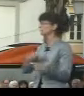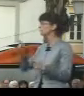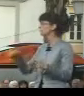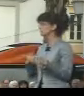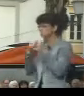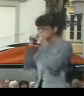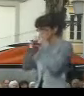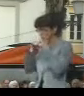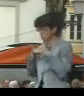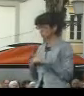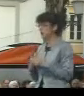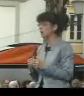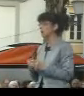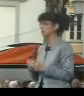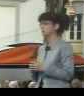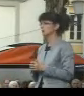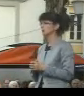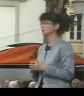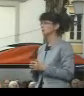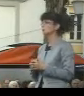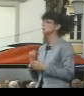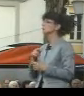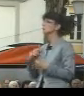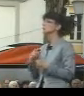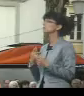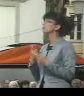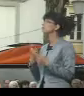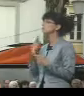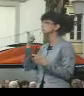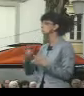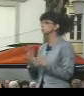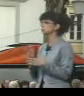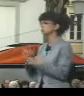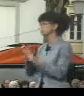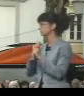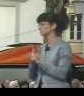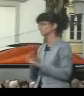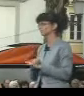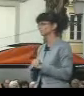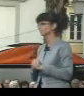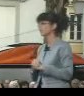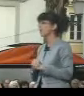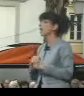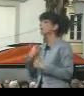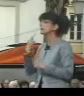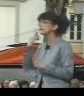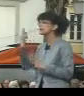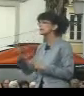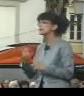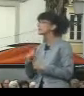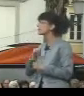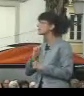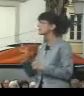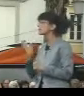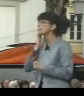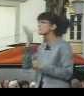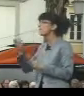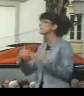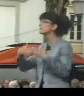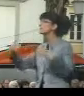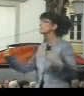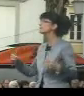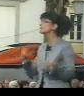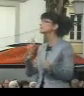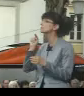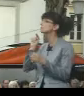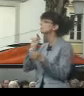zjokali, več ko je ribič, ki vhodimo lovi dol. Ker izgleda, da ne bomo mejili na odprto